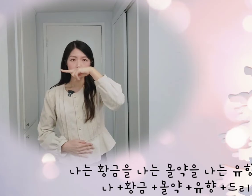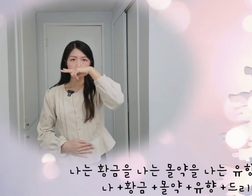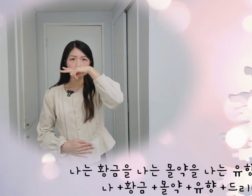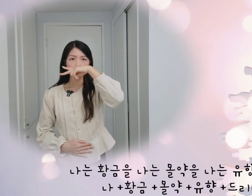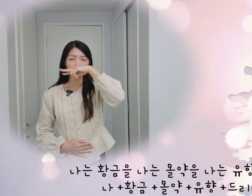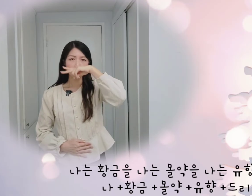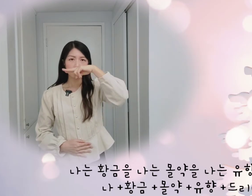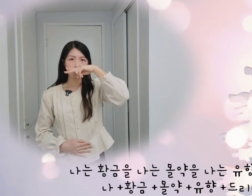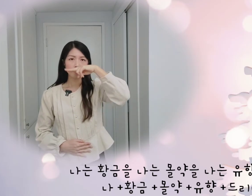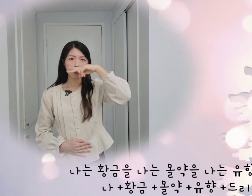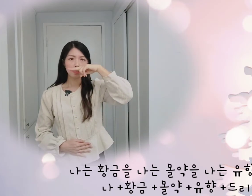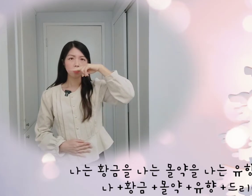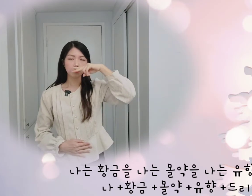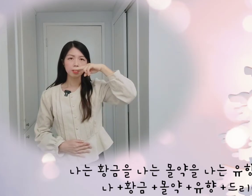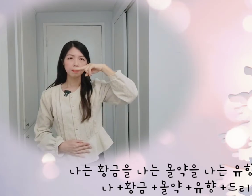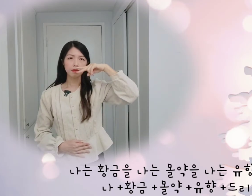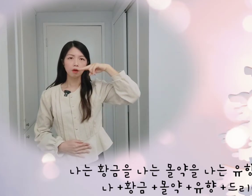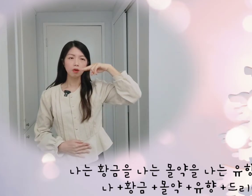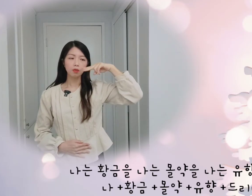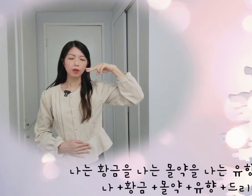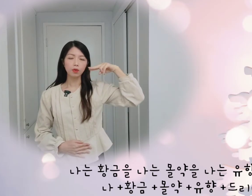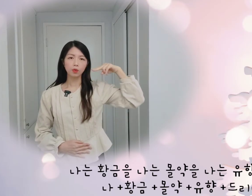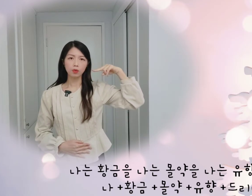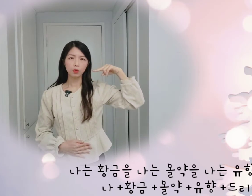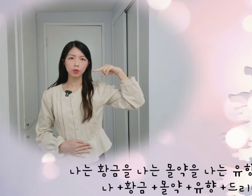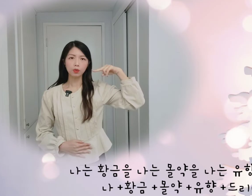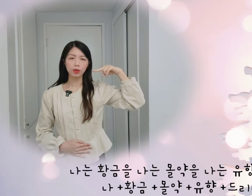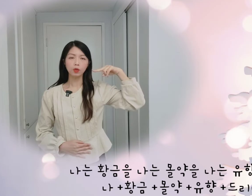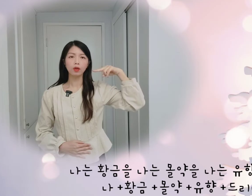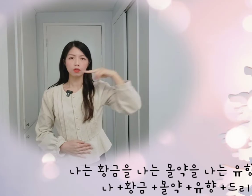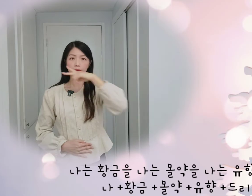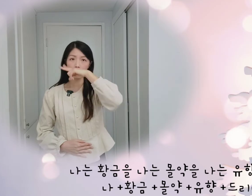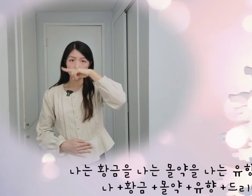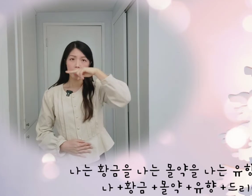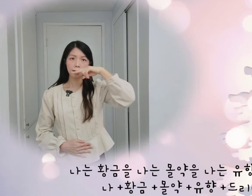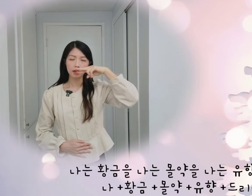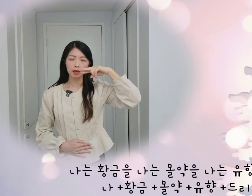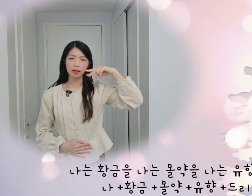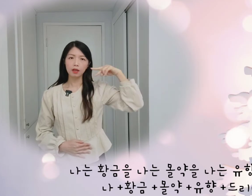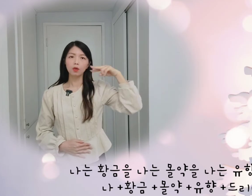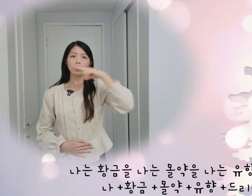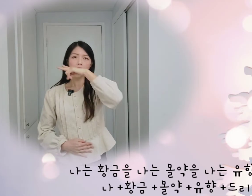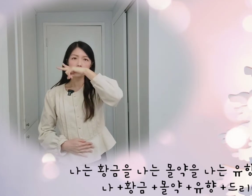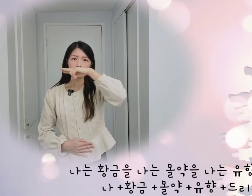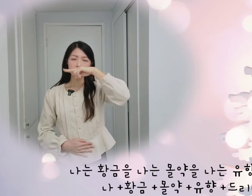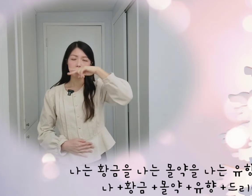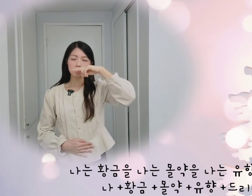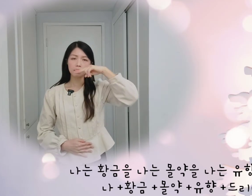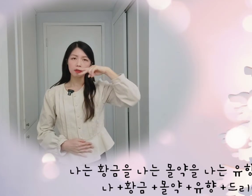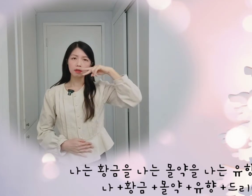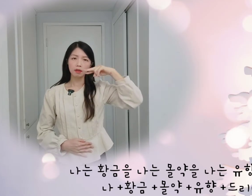코 밑에서 손가락을 움직이면서 왼쪽에서 오른쪽으로 이동해 주시면 돼요. 향기 혹은